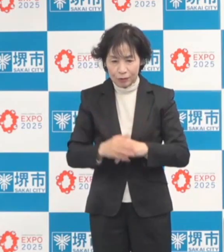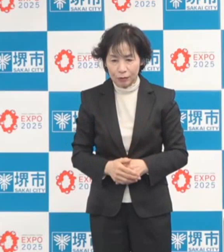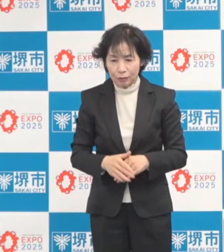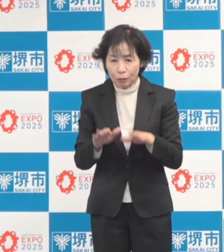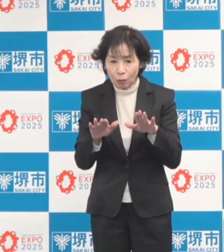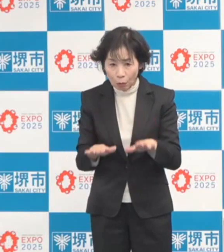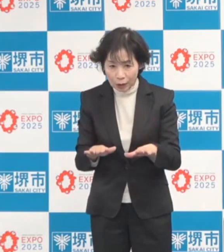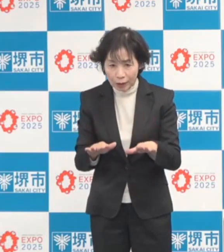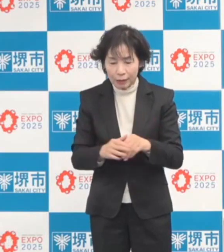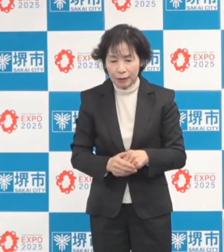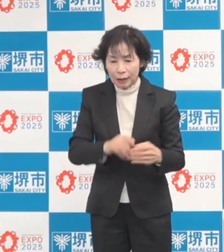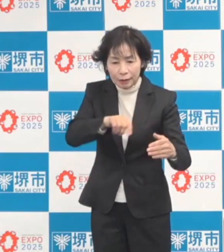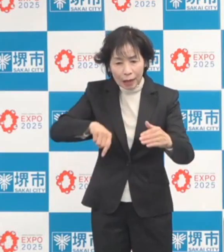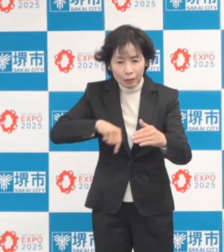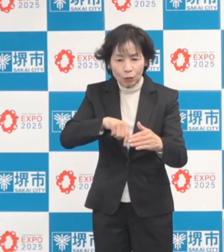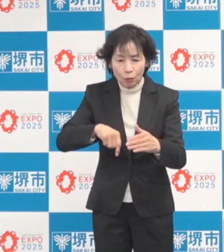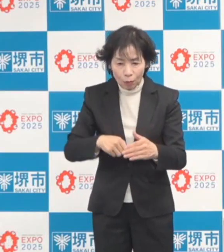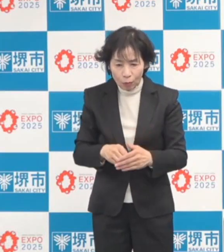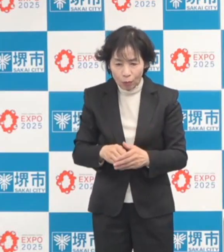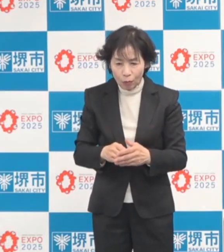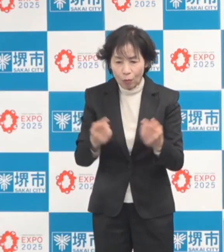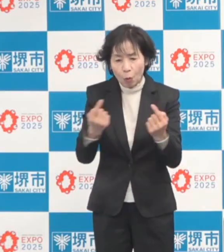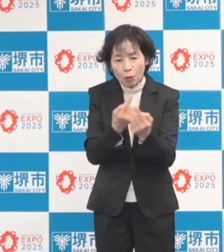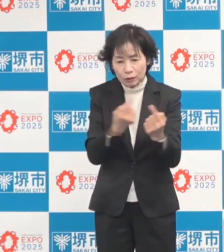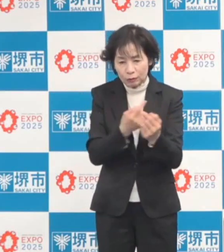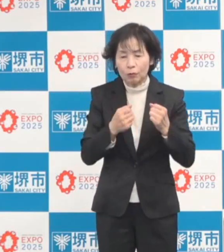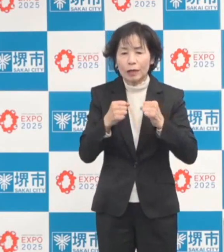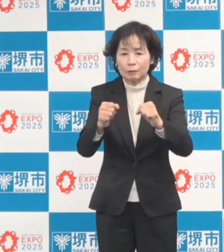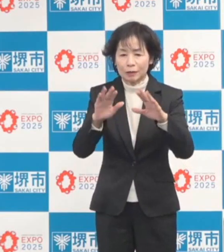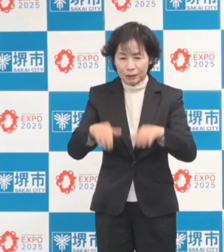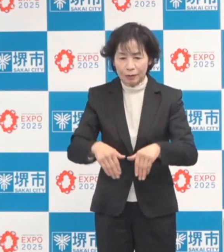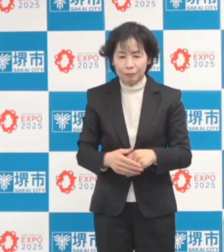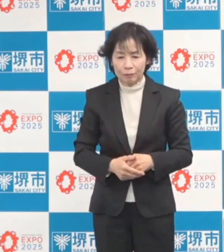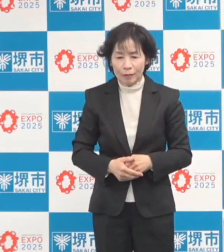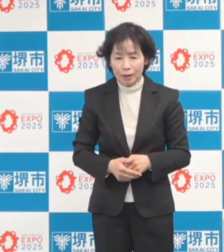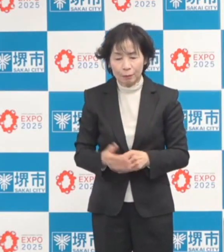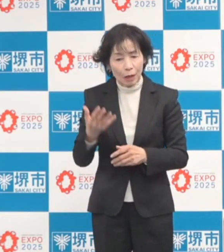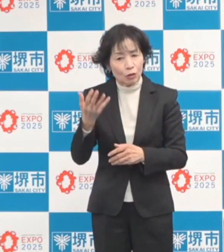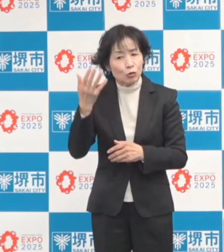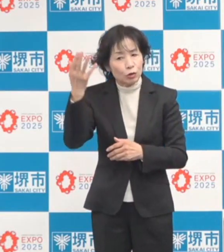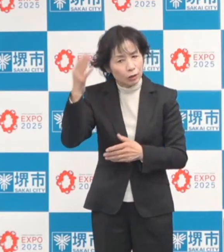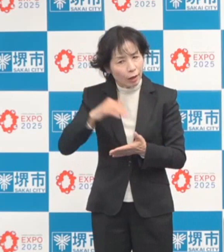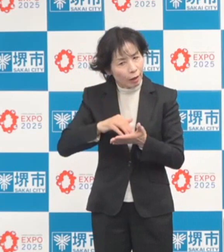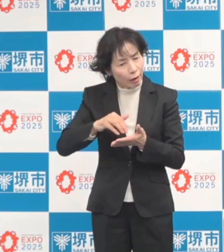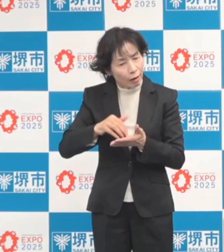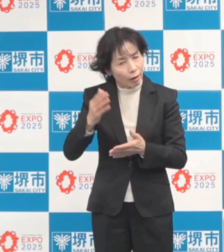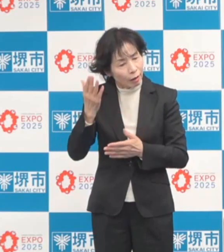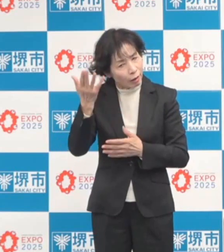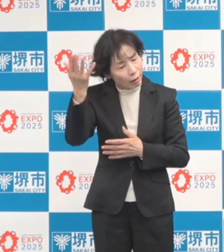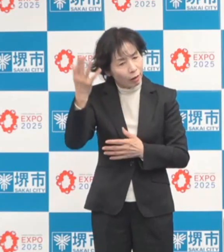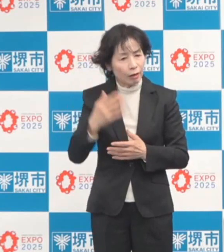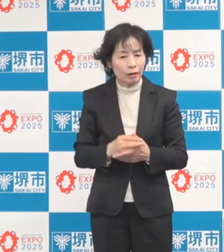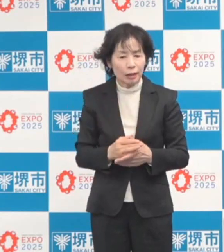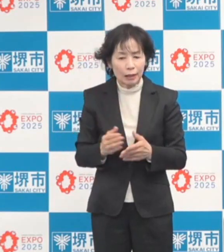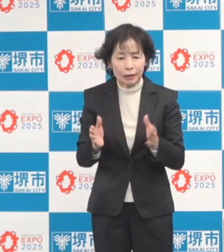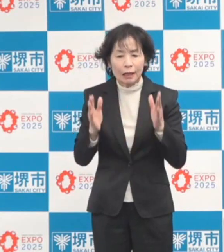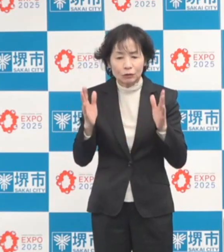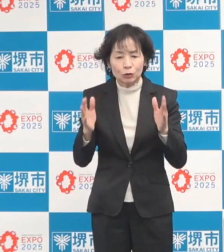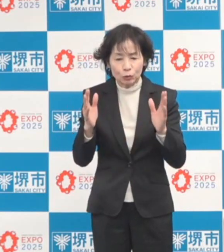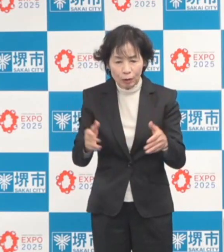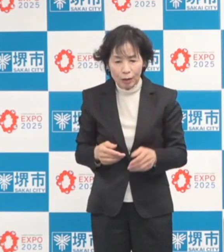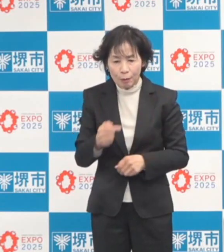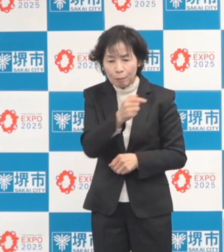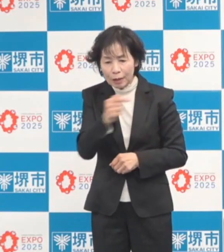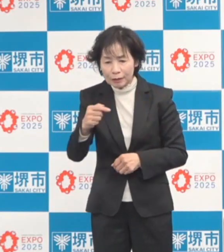度内容を更新をいたしました。推計期間中はマイナス